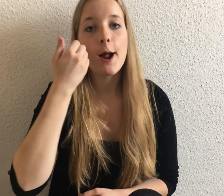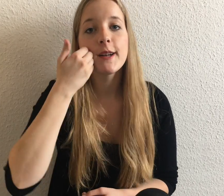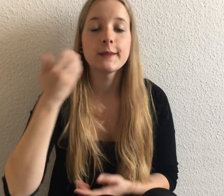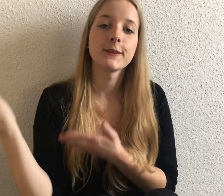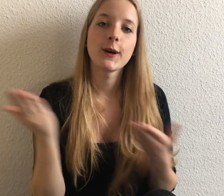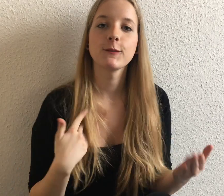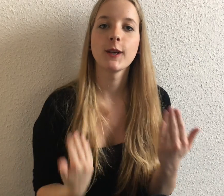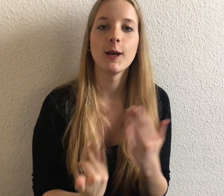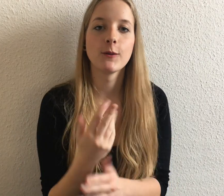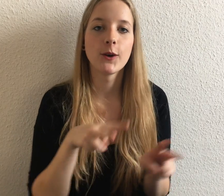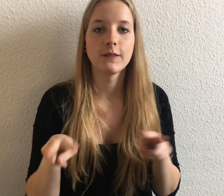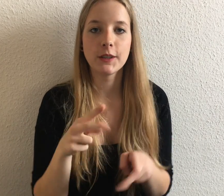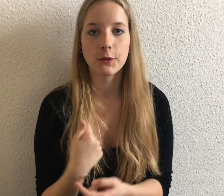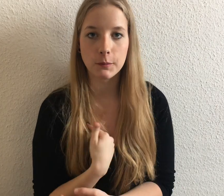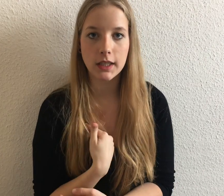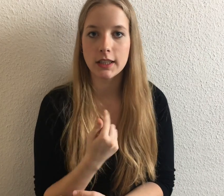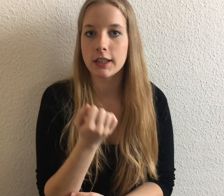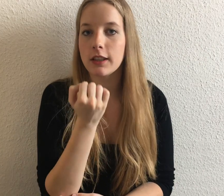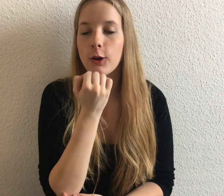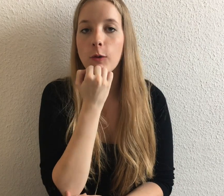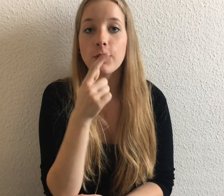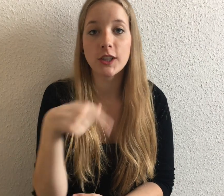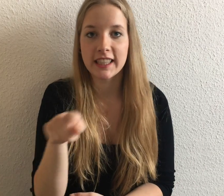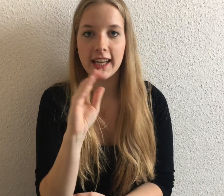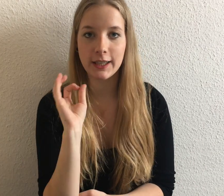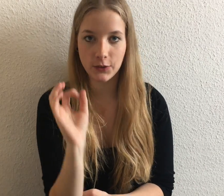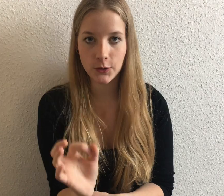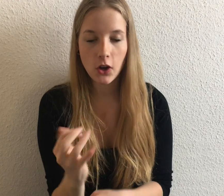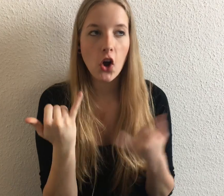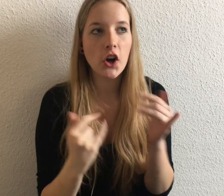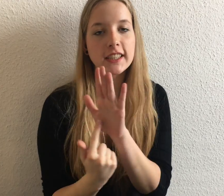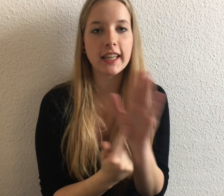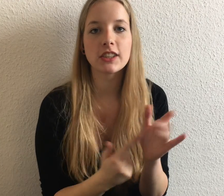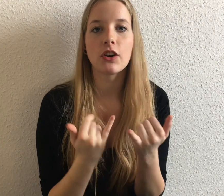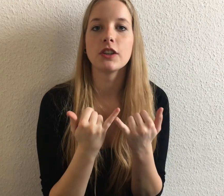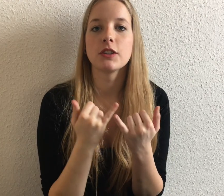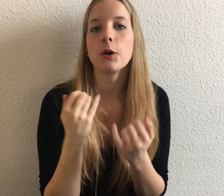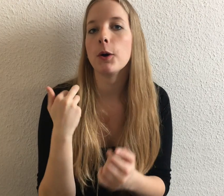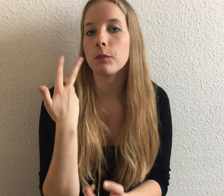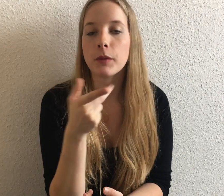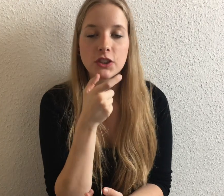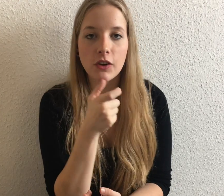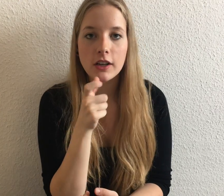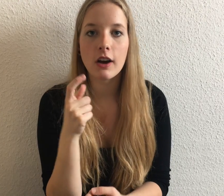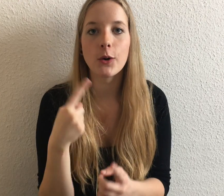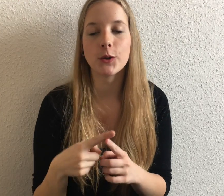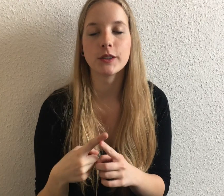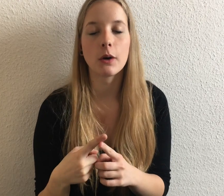Hallo Lieben, willkommen zu einem neuen Video von mir. Ich hoffe, euch geht's allen gut. Heute zeige ich euch manche Wörter und